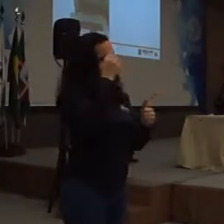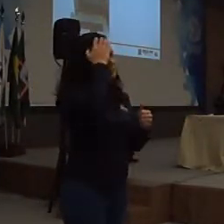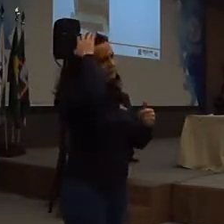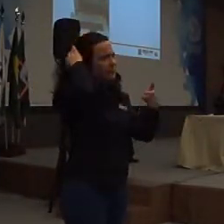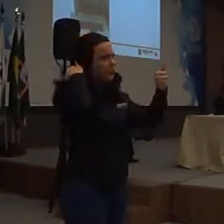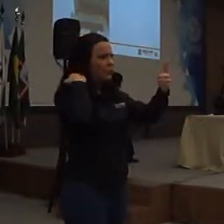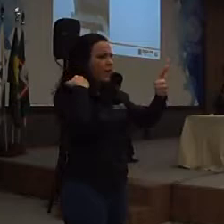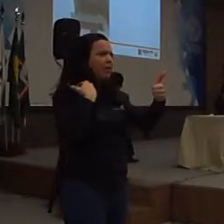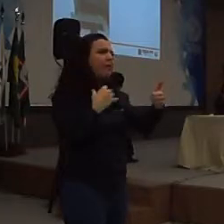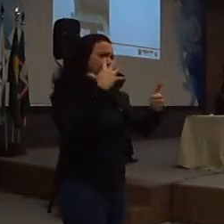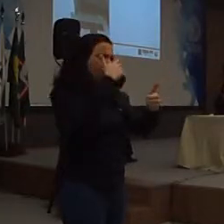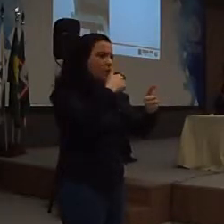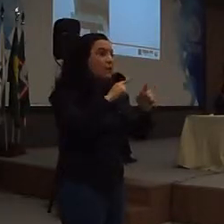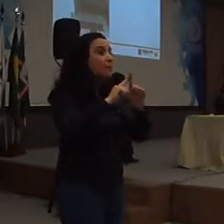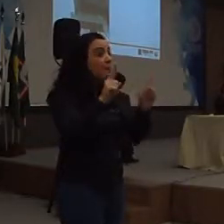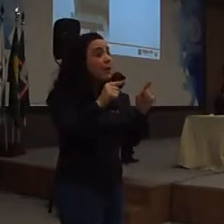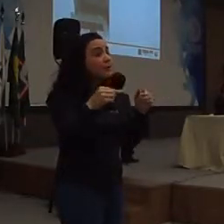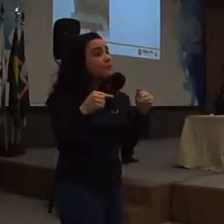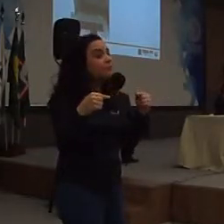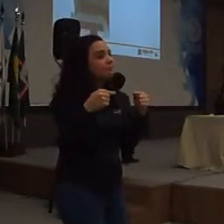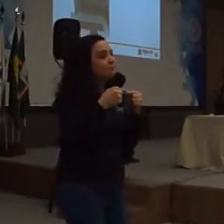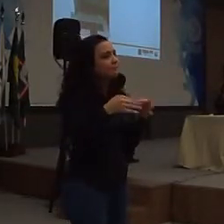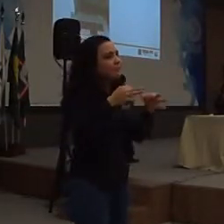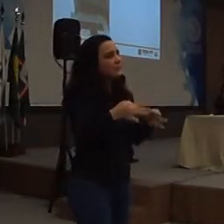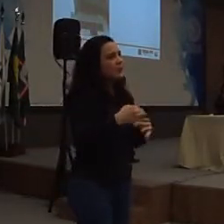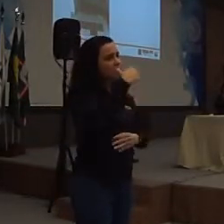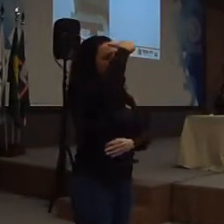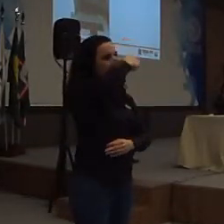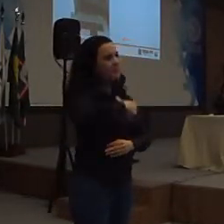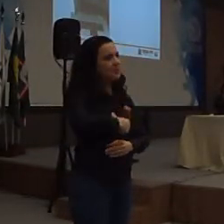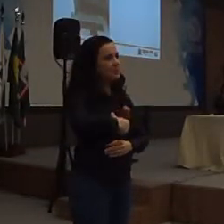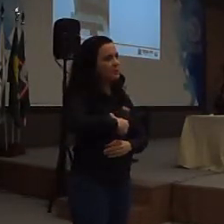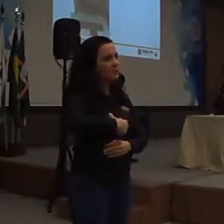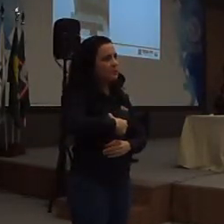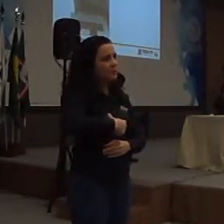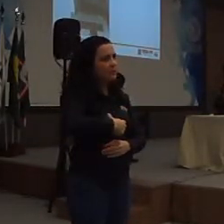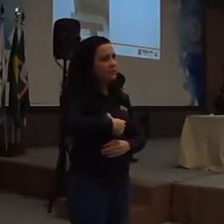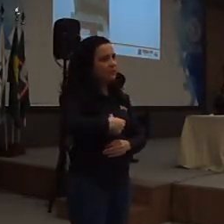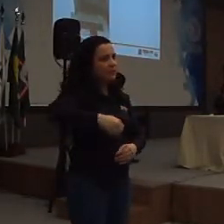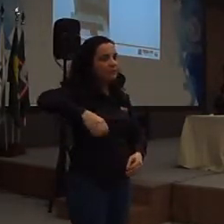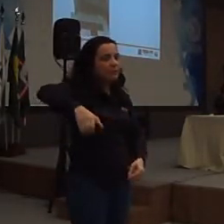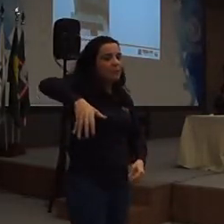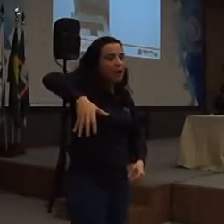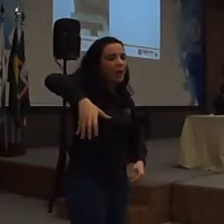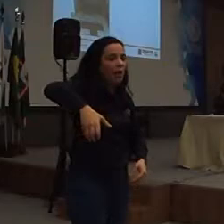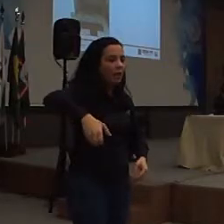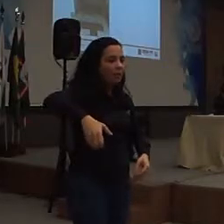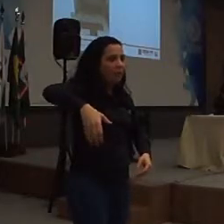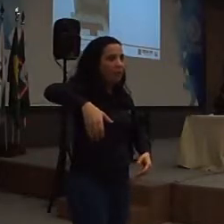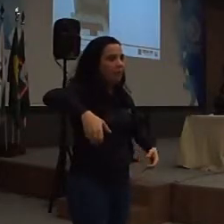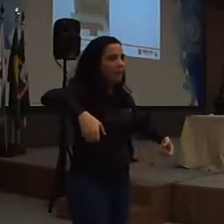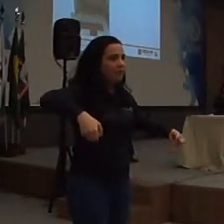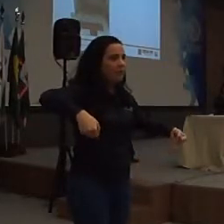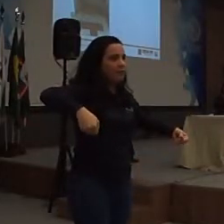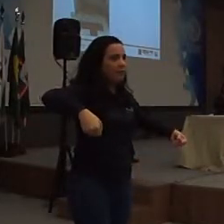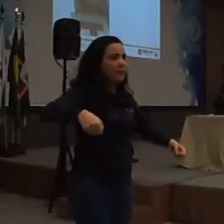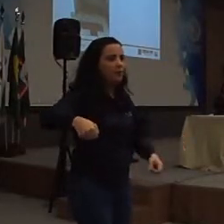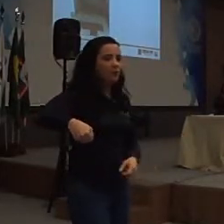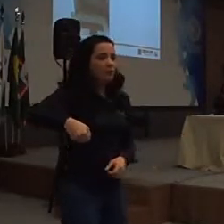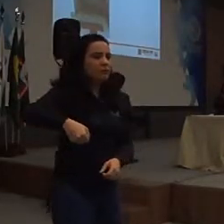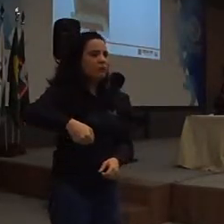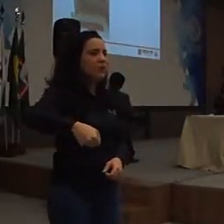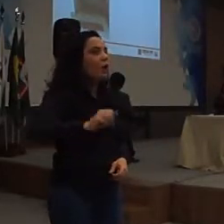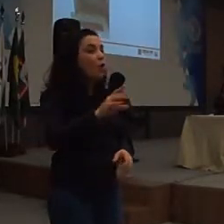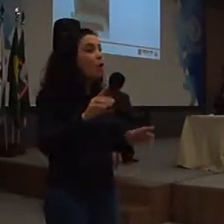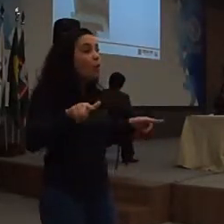inox. Coloca de madeira, viu? Coloca de ferro. Agora, não pode fazer de inox voando e a pessoa não tem condições de